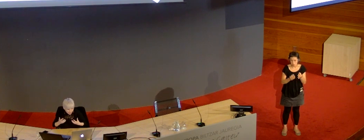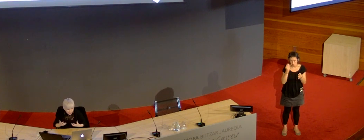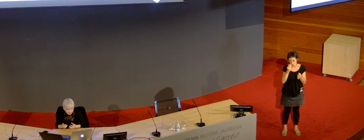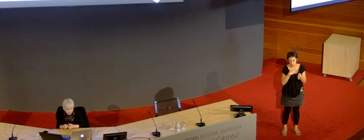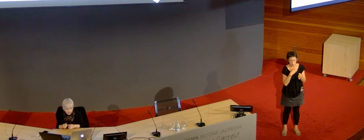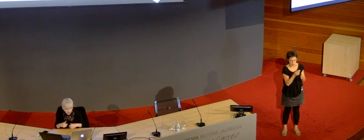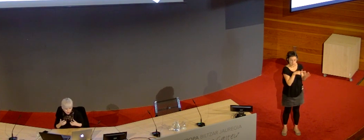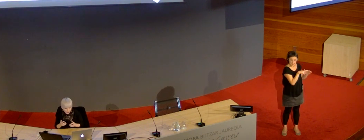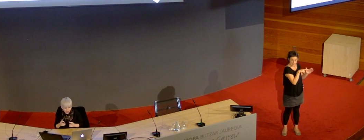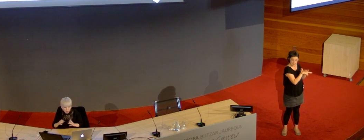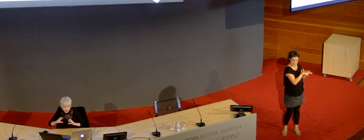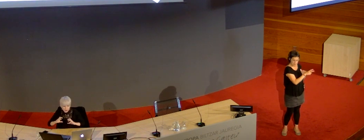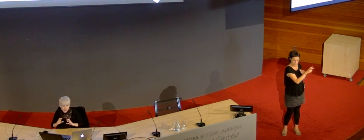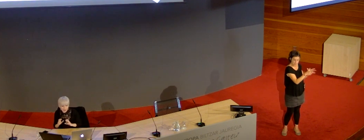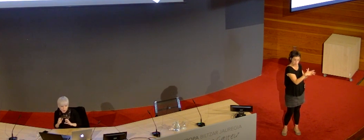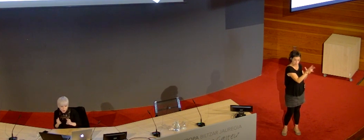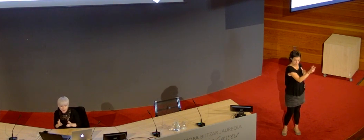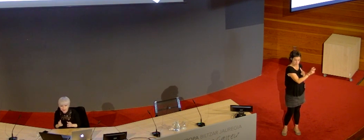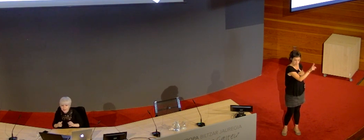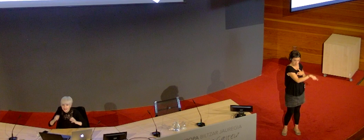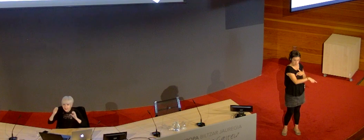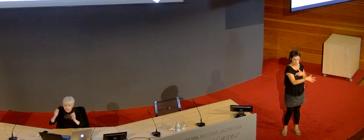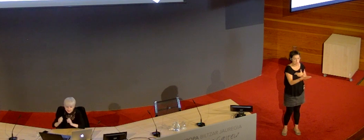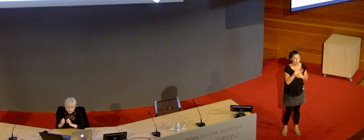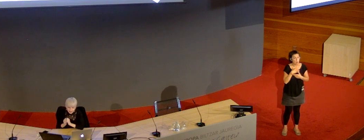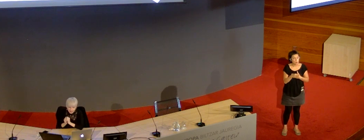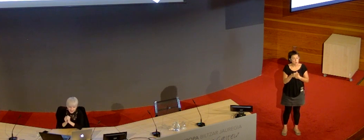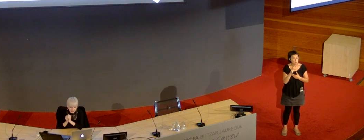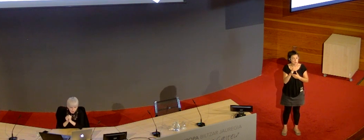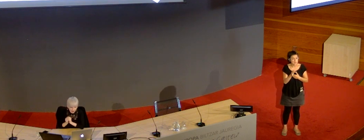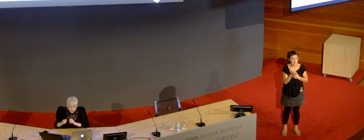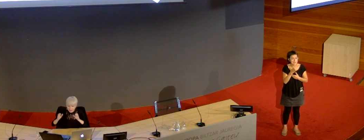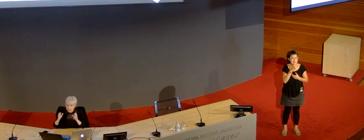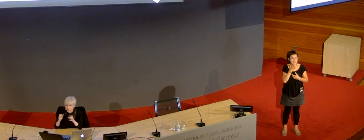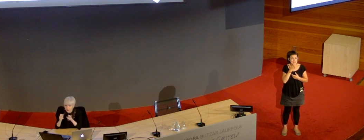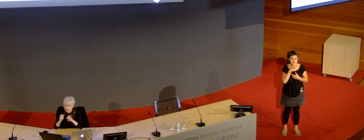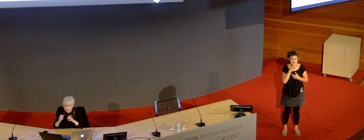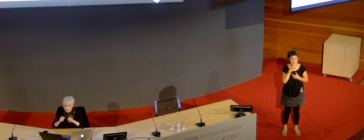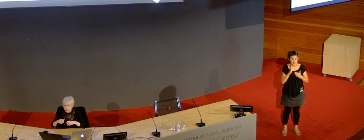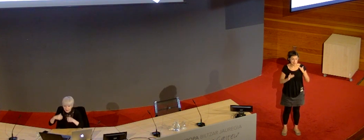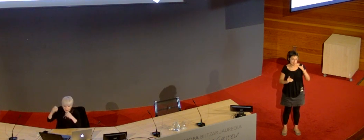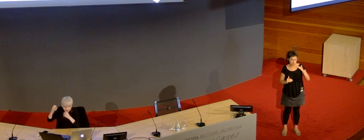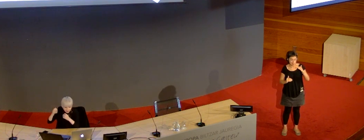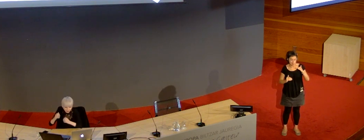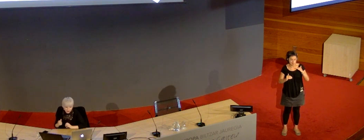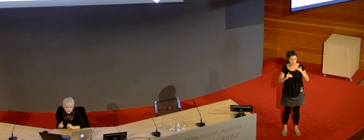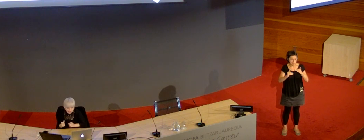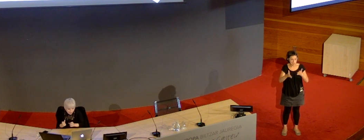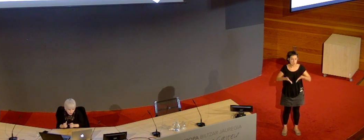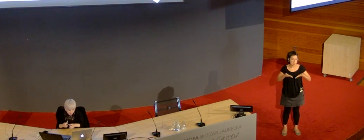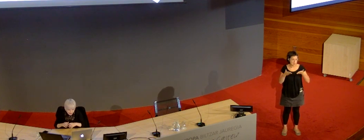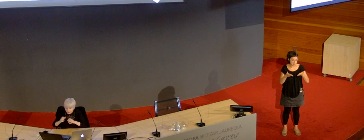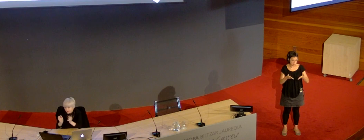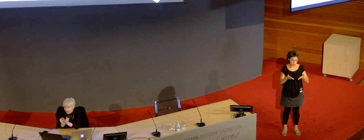herramienta social puede ser buena si tiende a atenuar desigualdades elevando y no